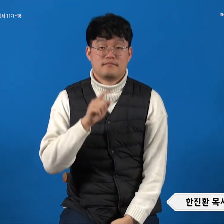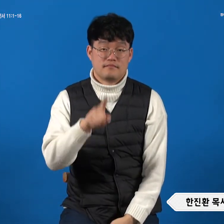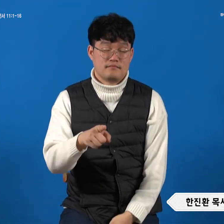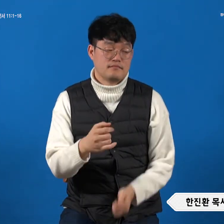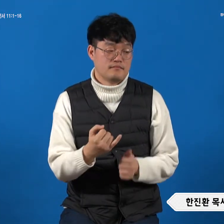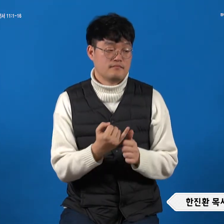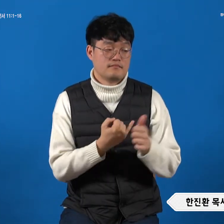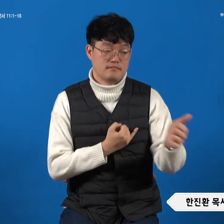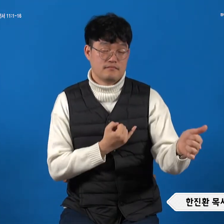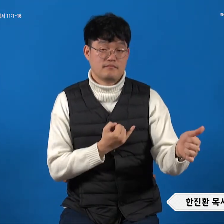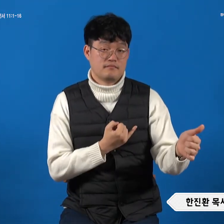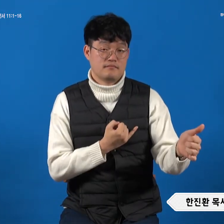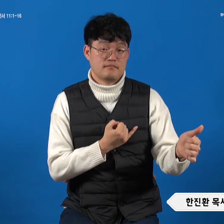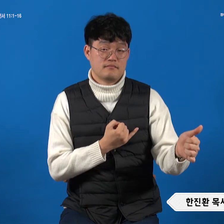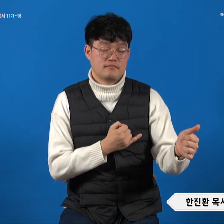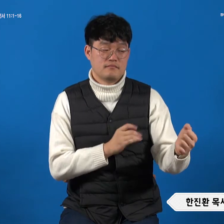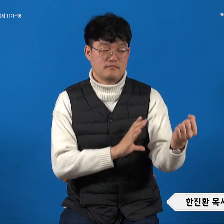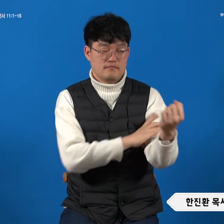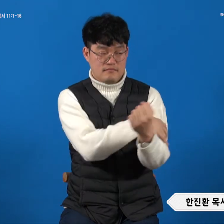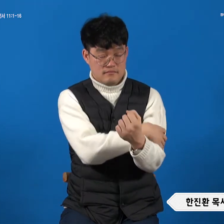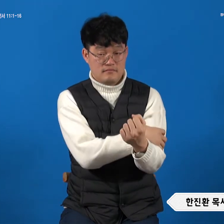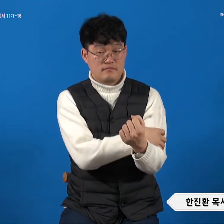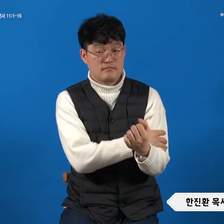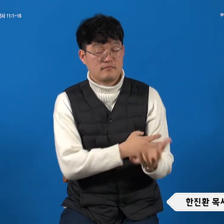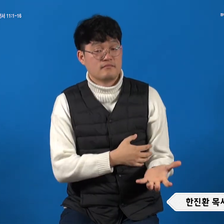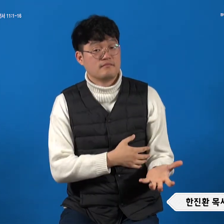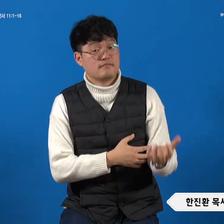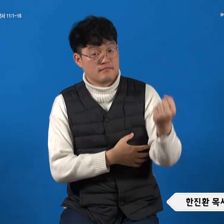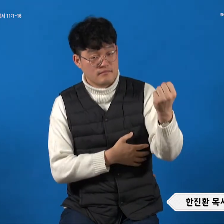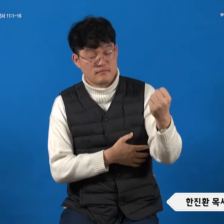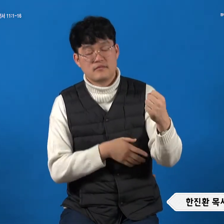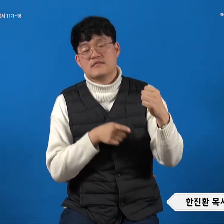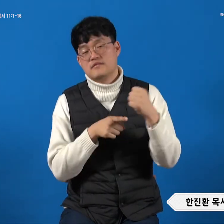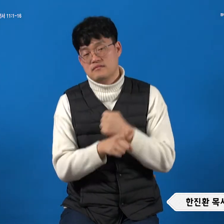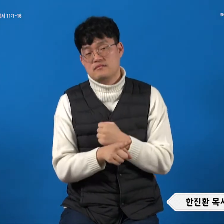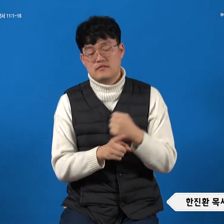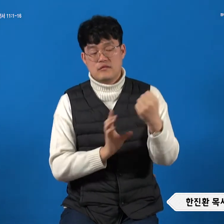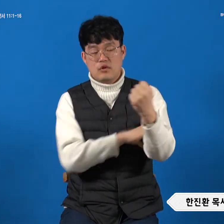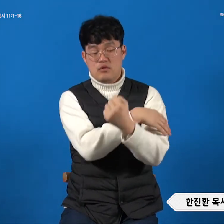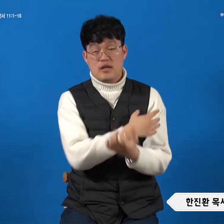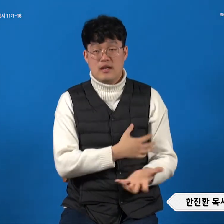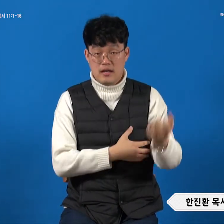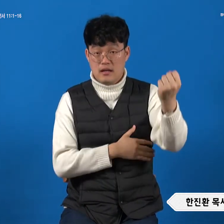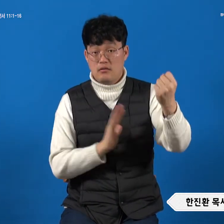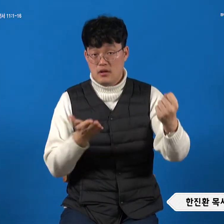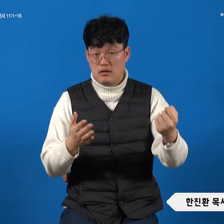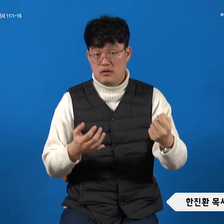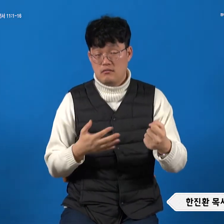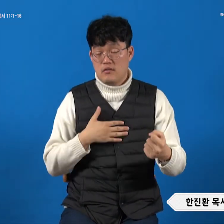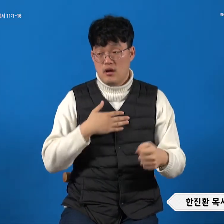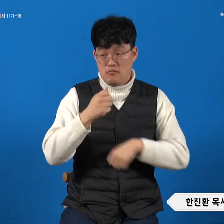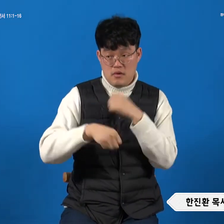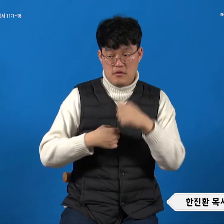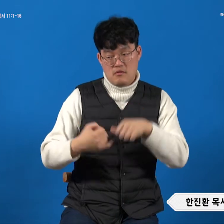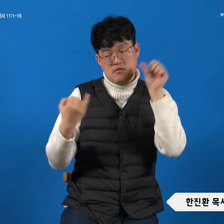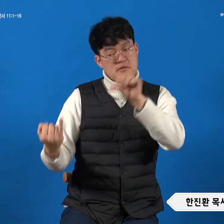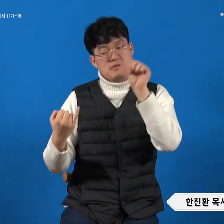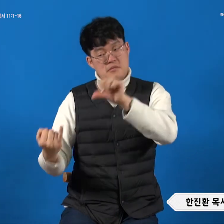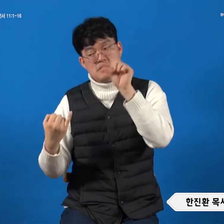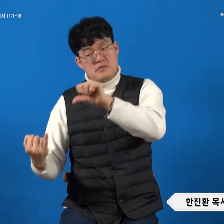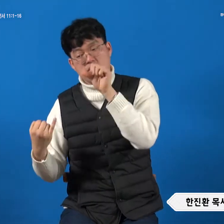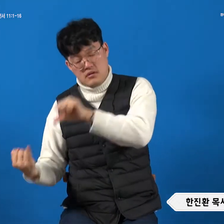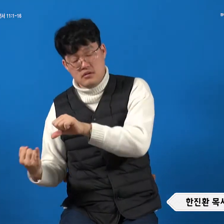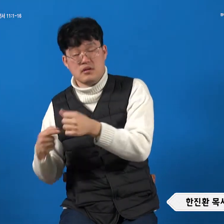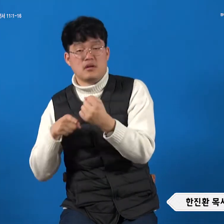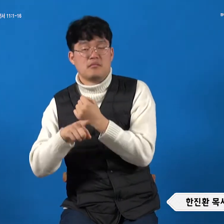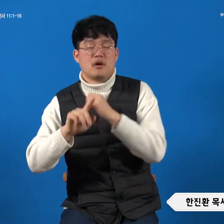그것이 남편이 권위를 가지고 있다는 말의 뜻입니다. 권위를 가졌다는 것은 아내를 마음대로